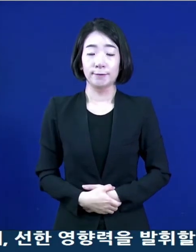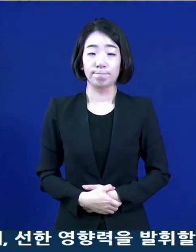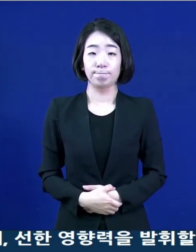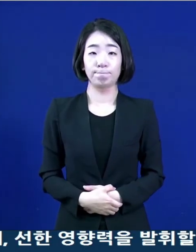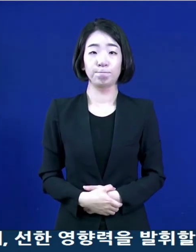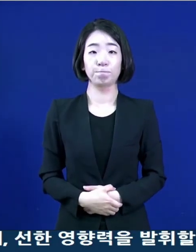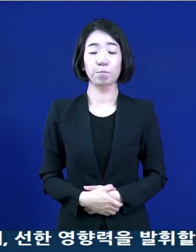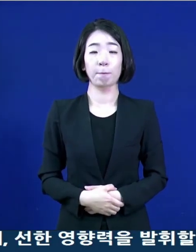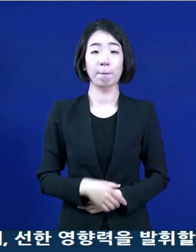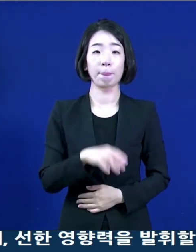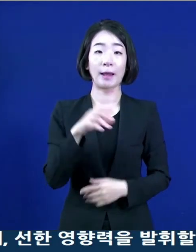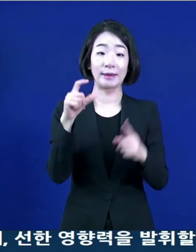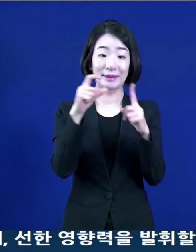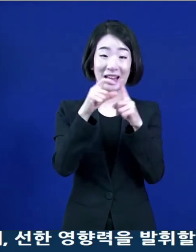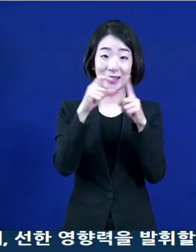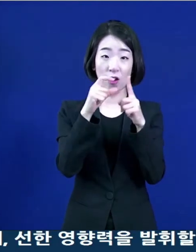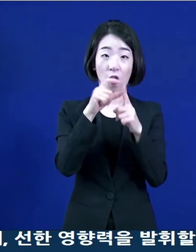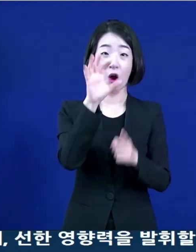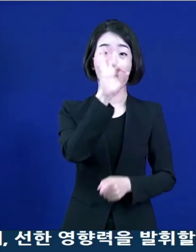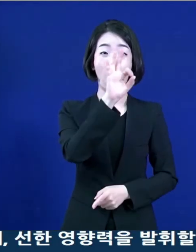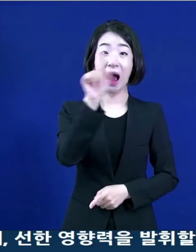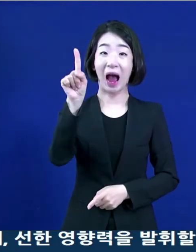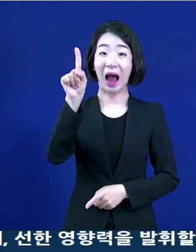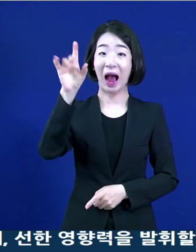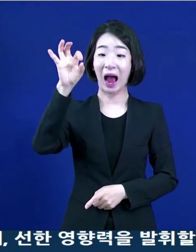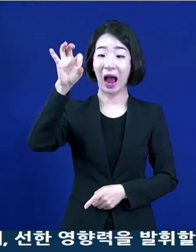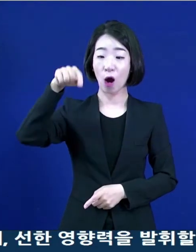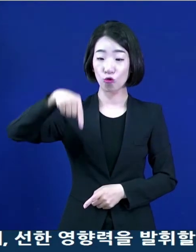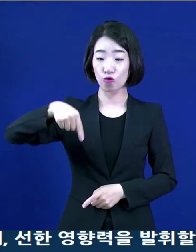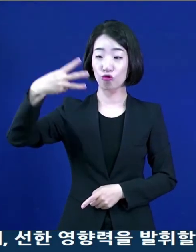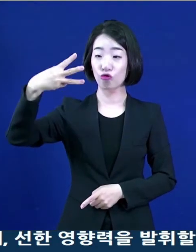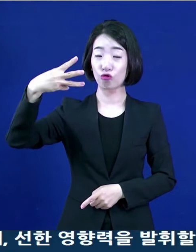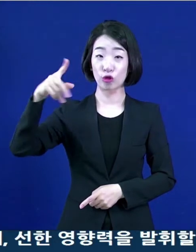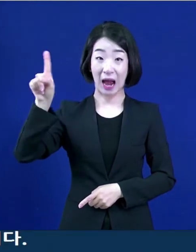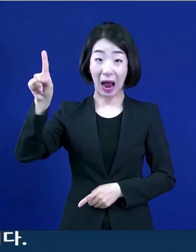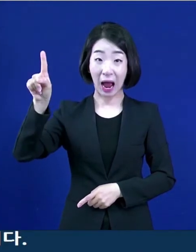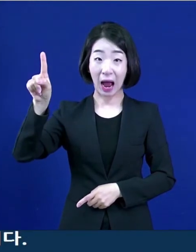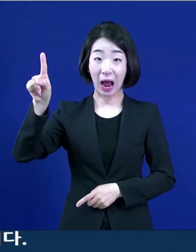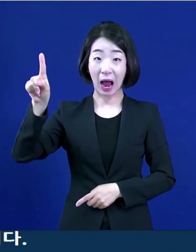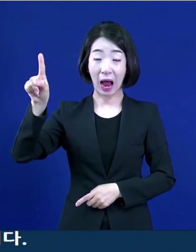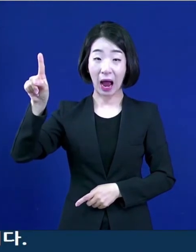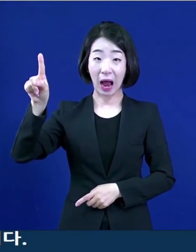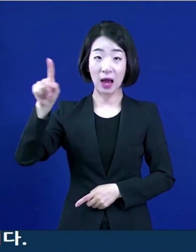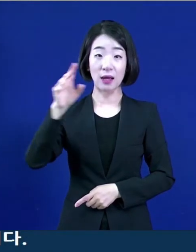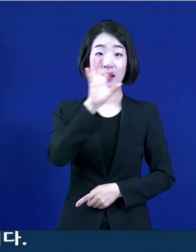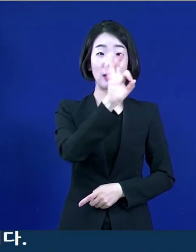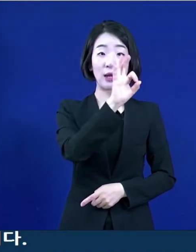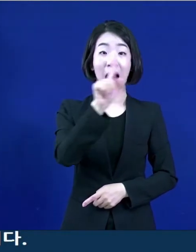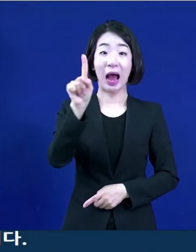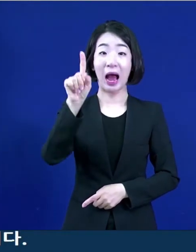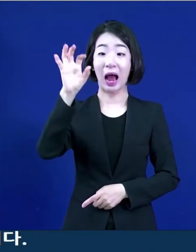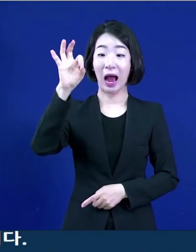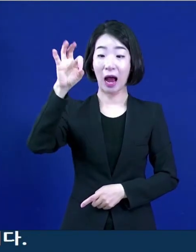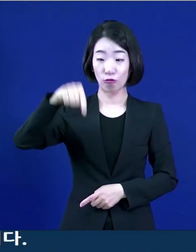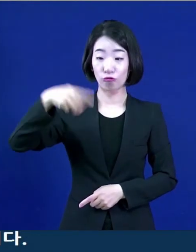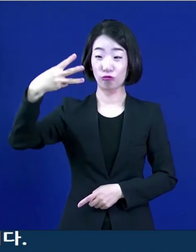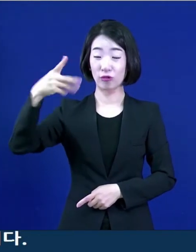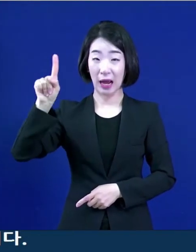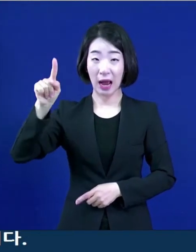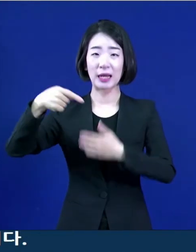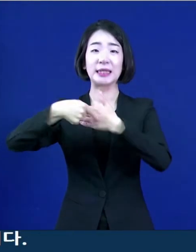아우라라는 말이 있습니다. 이게 종교적인 말은 아닙니다. 그냥 이게 세상에서 심리 쪽에서 많이 쓰는 단어인데,